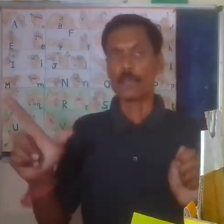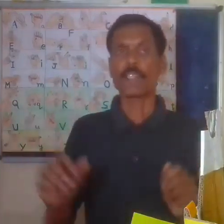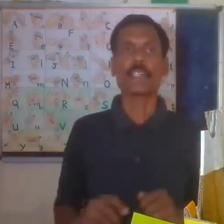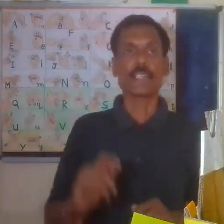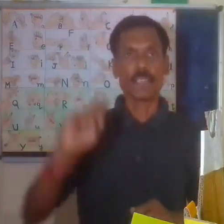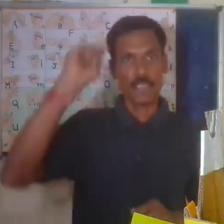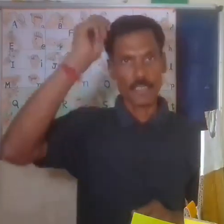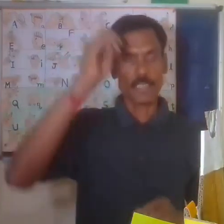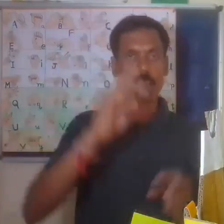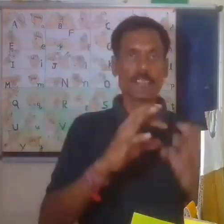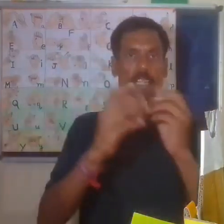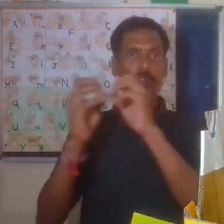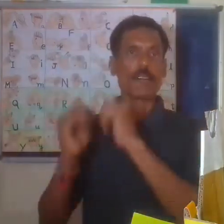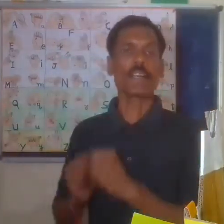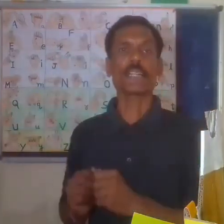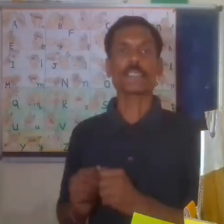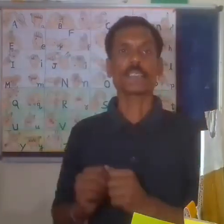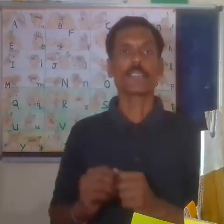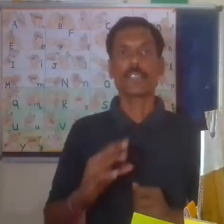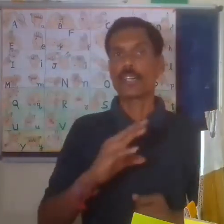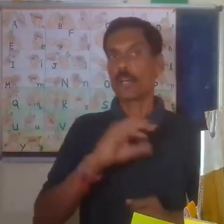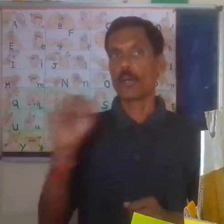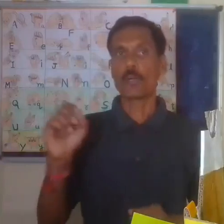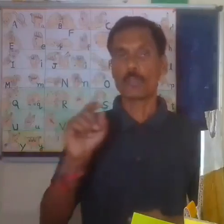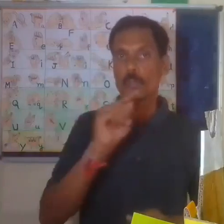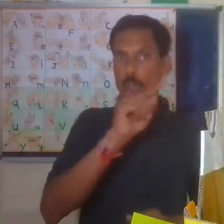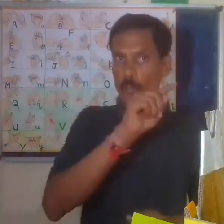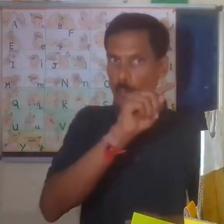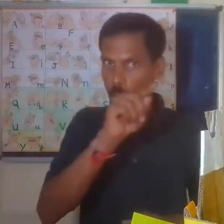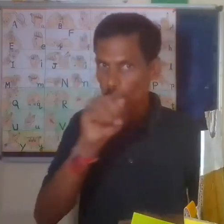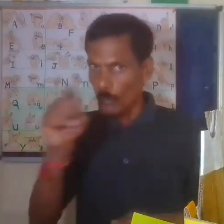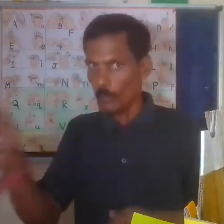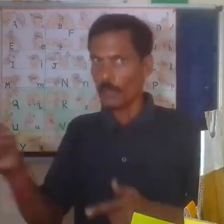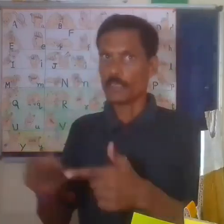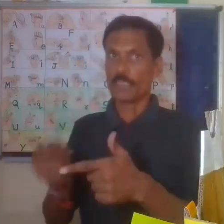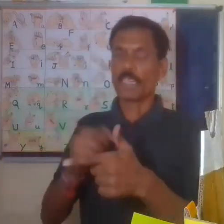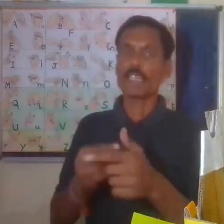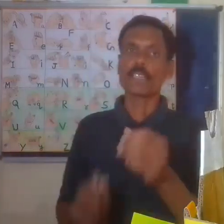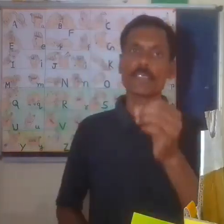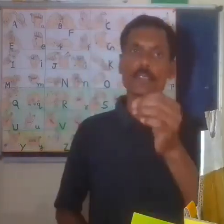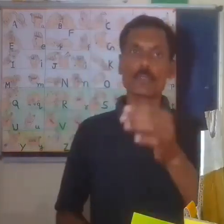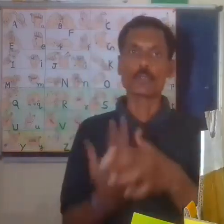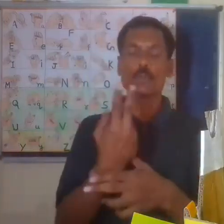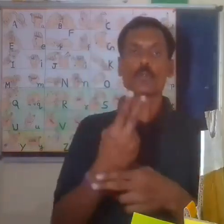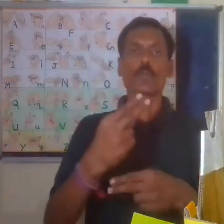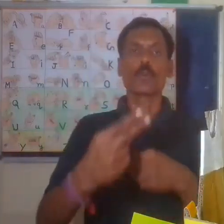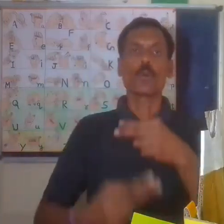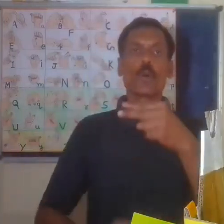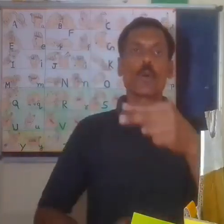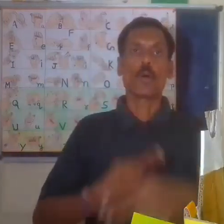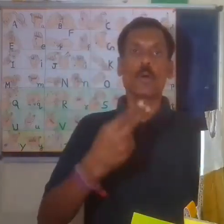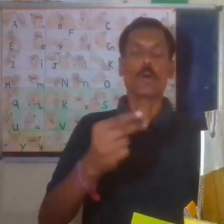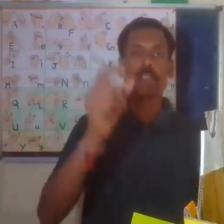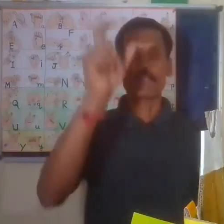सभी इंग्लिश अल्फाबेट और उनसे शुरू होने